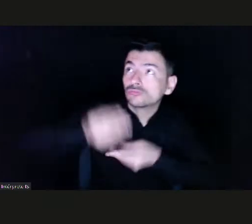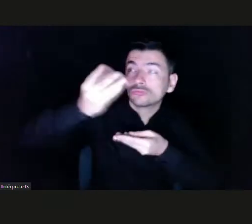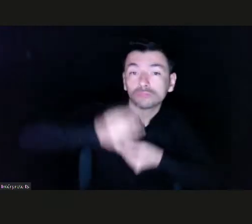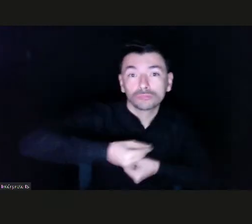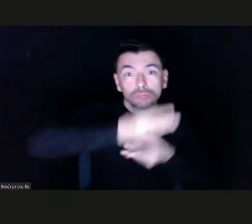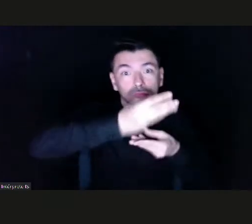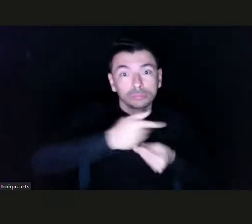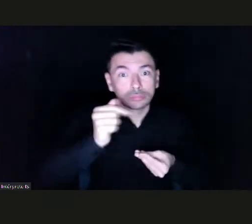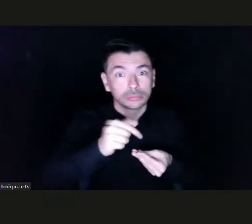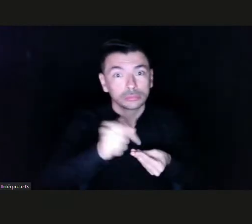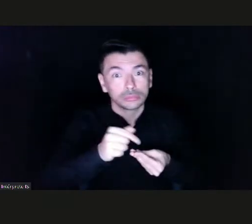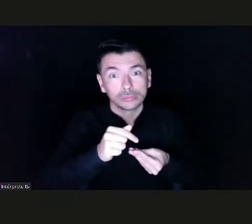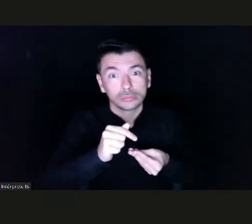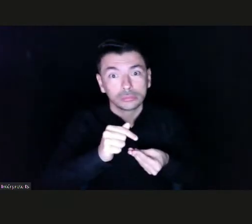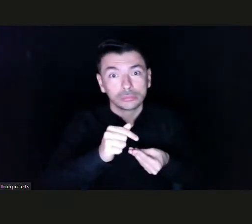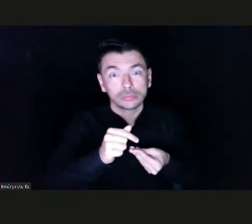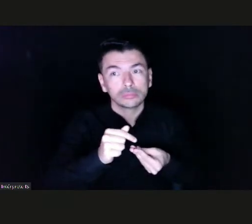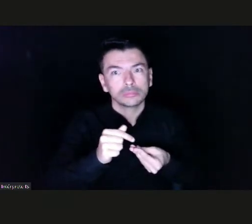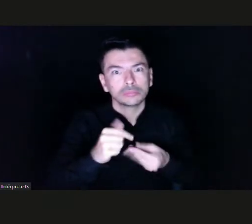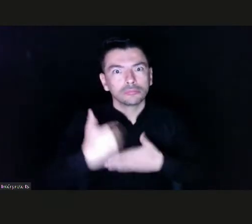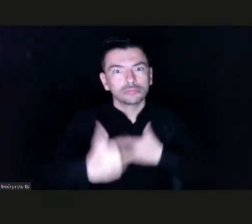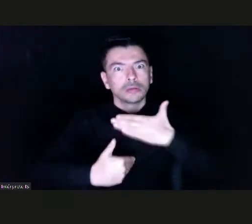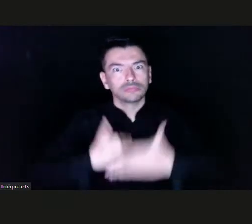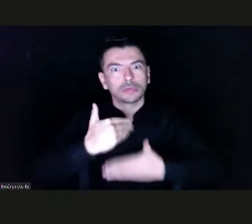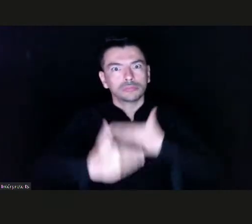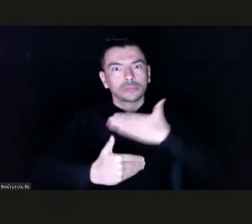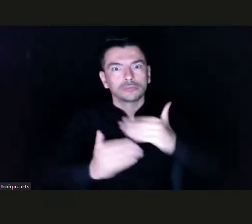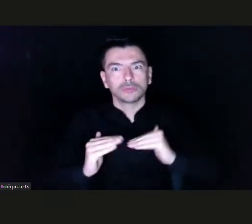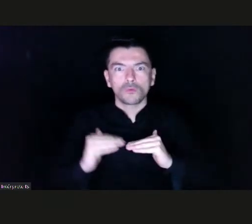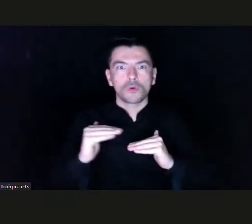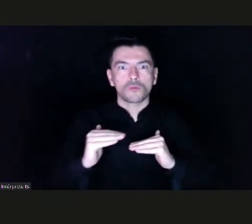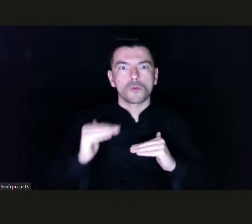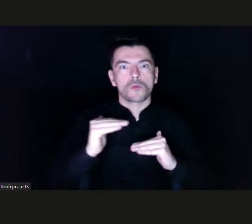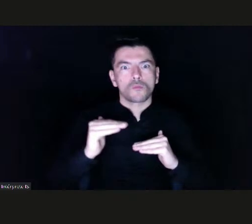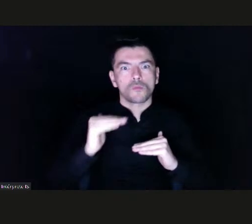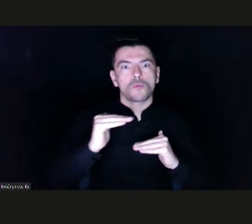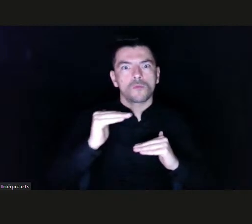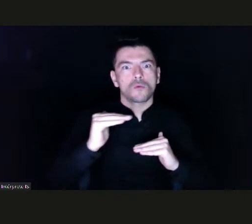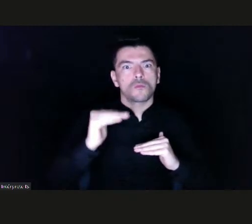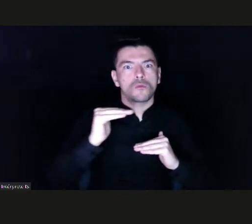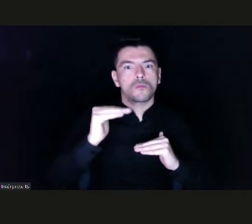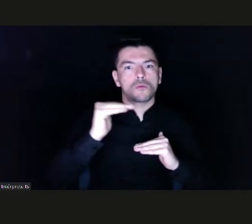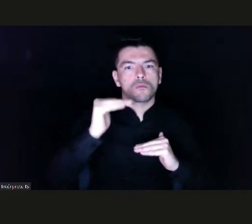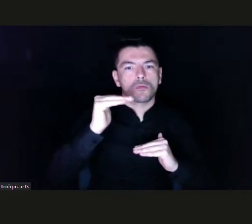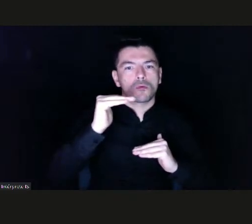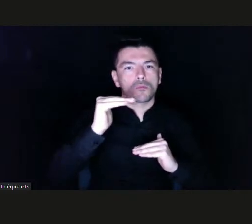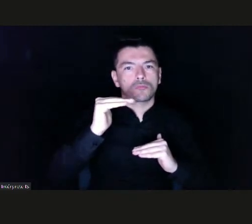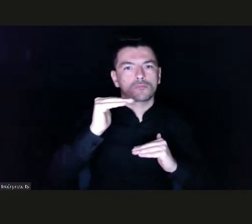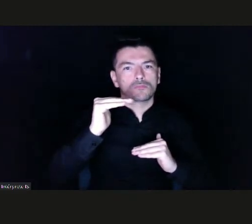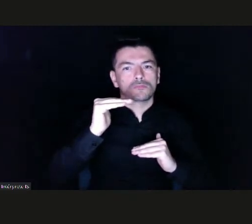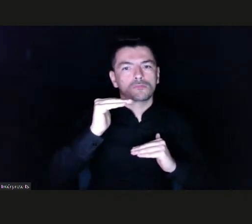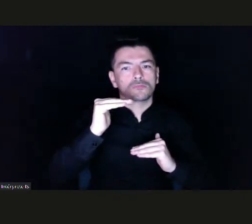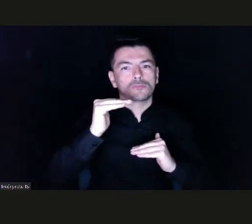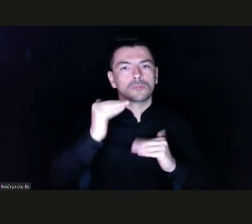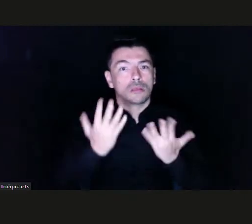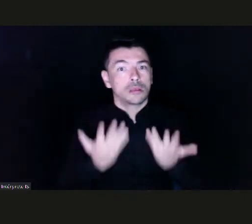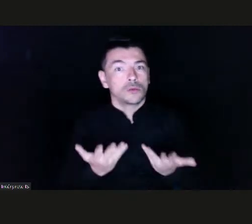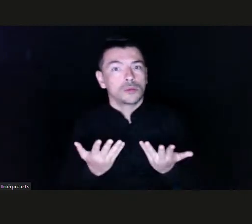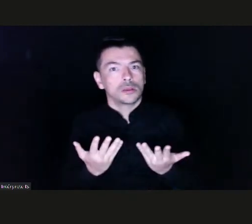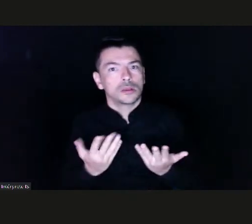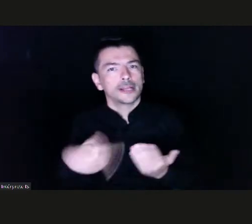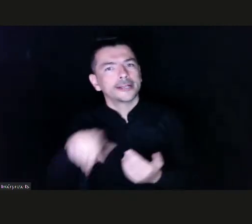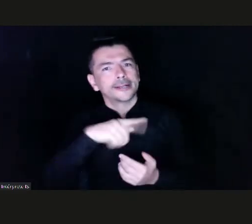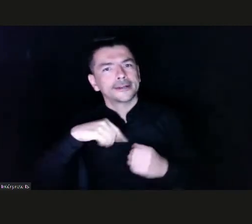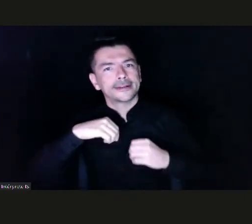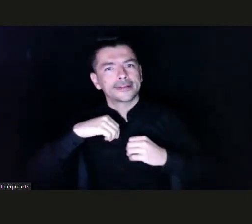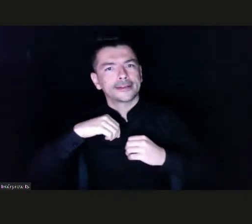concentradas principalmente en la industria del turismo y del transporte. Y sin lugar a dudas ha tenido